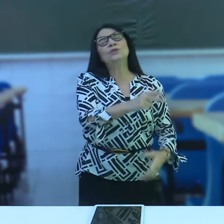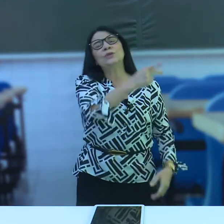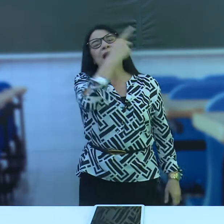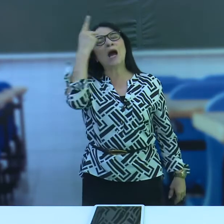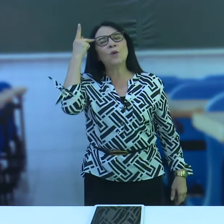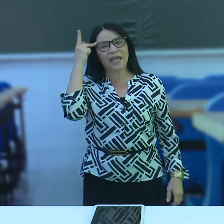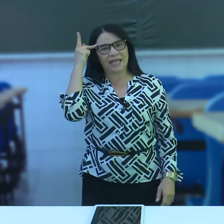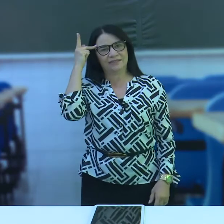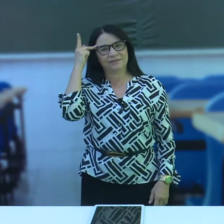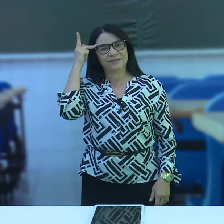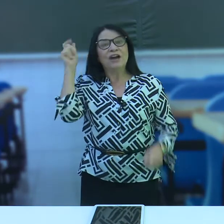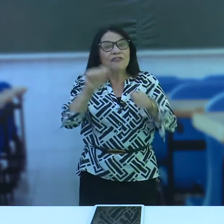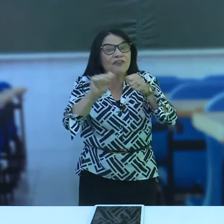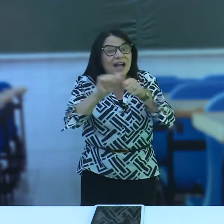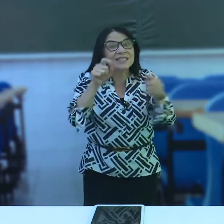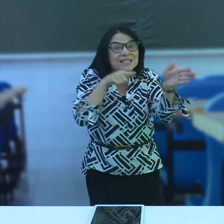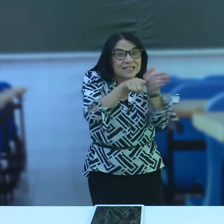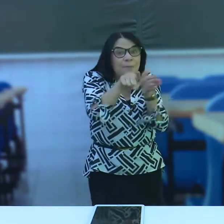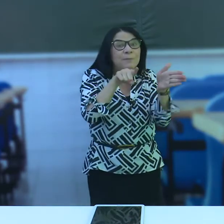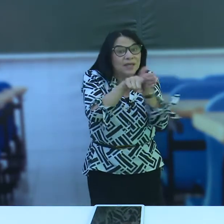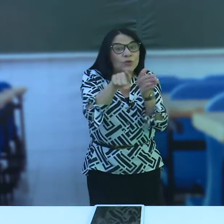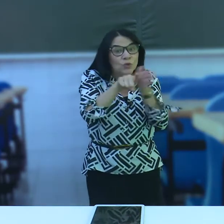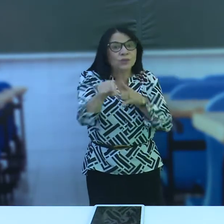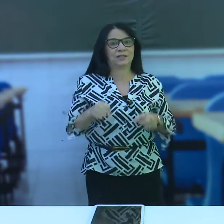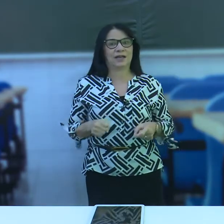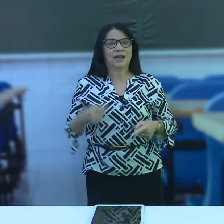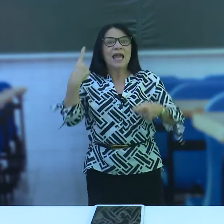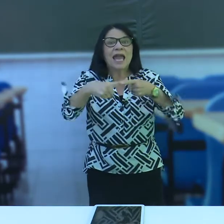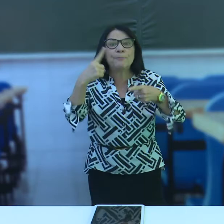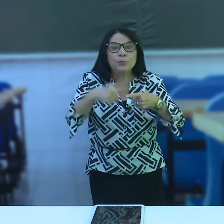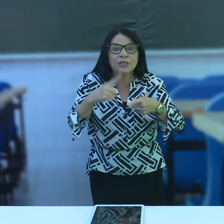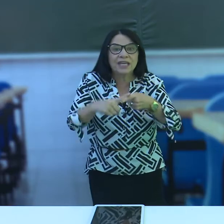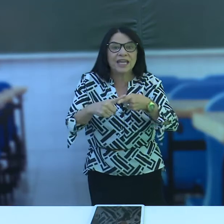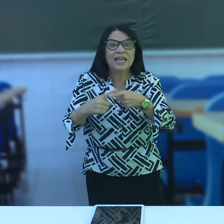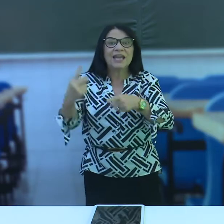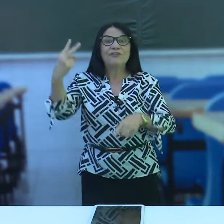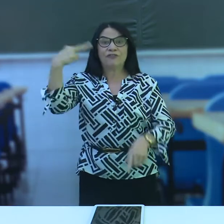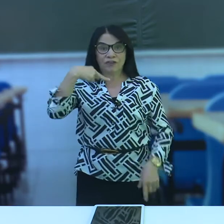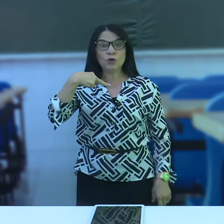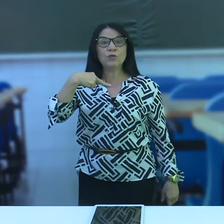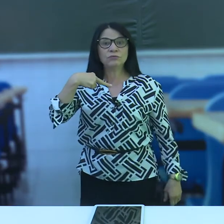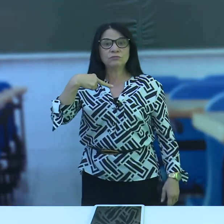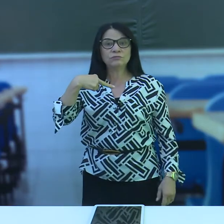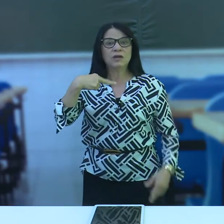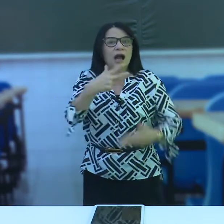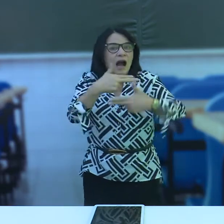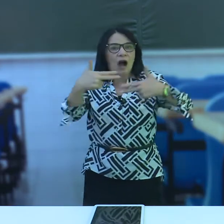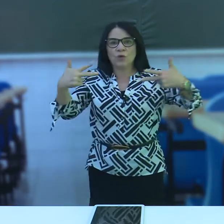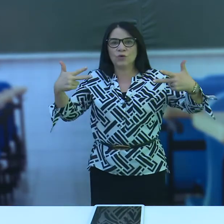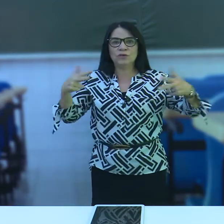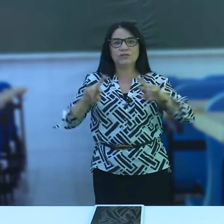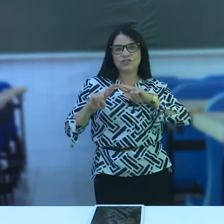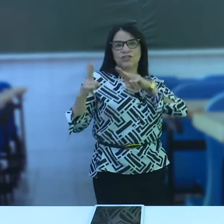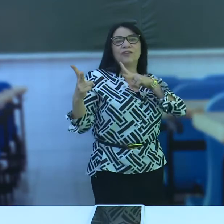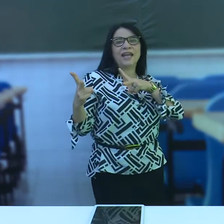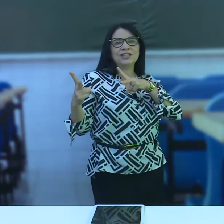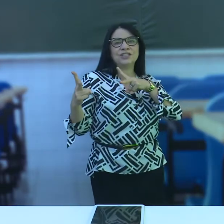Quando alguém faz essa pergunta, é porque viu algo diferente